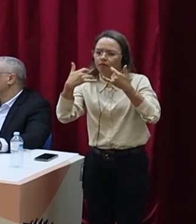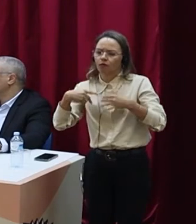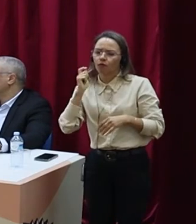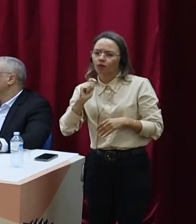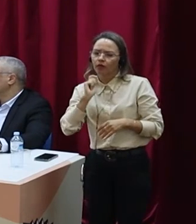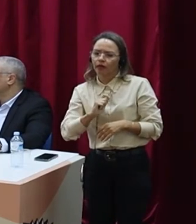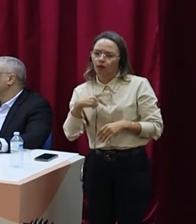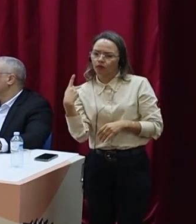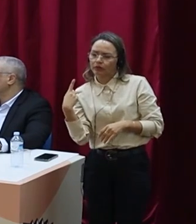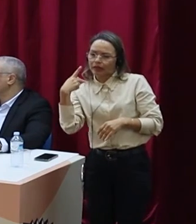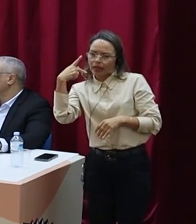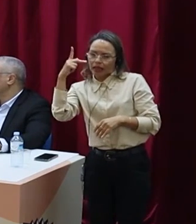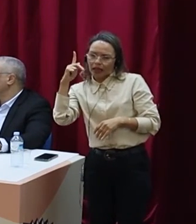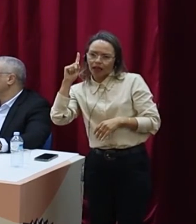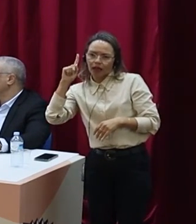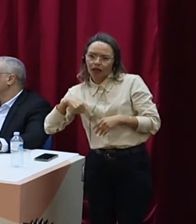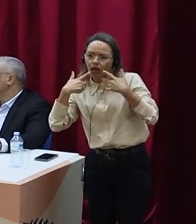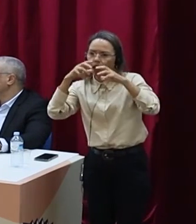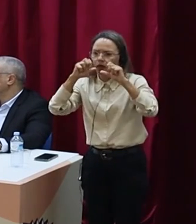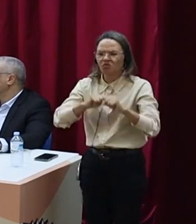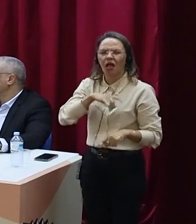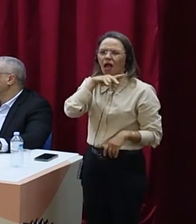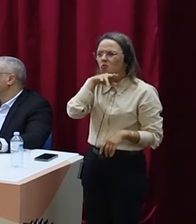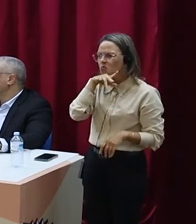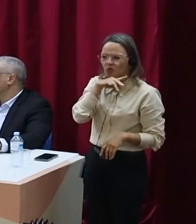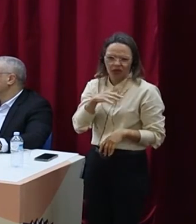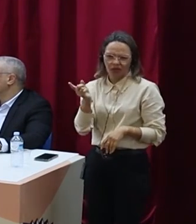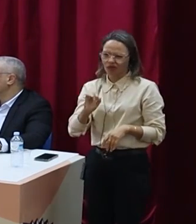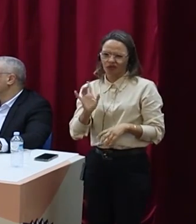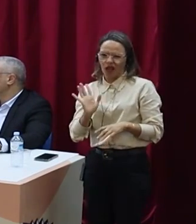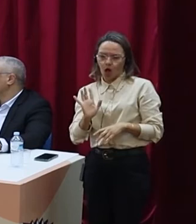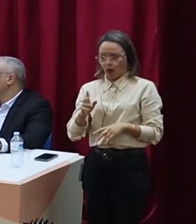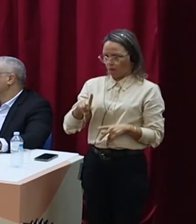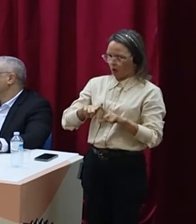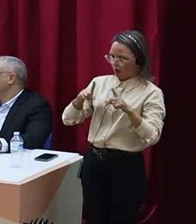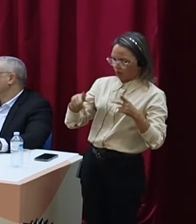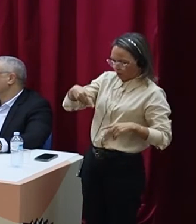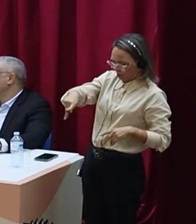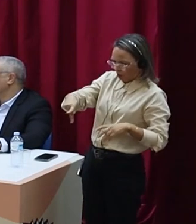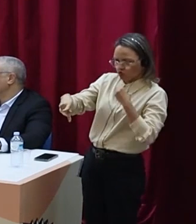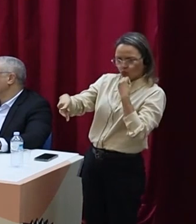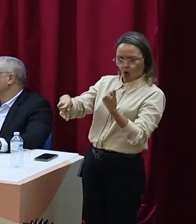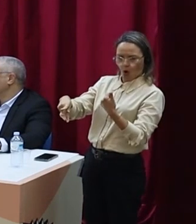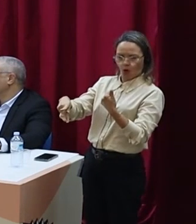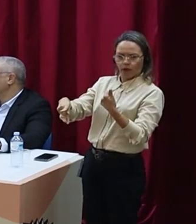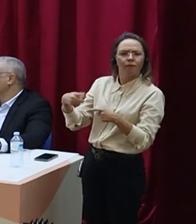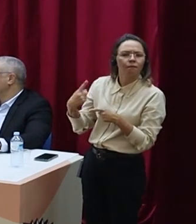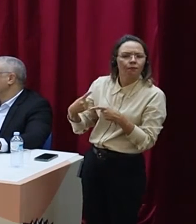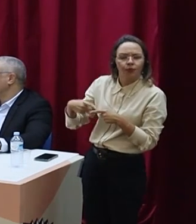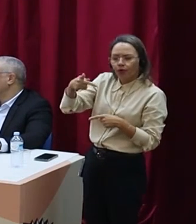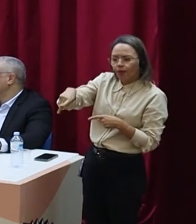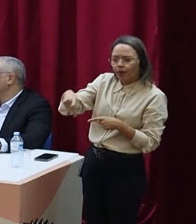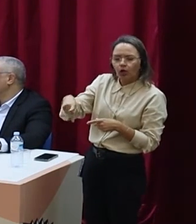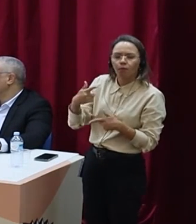ruim, no sirve. El de Cataluña. Mas de Paraguay es muy legado. ¿Y por qué de Paraguay no es conflictivo? Porque el